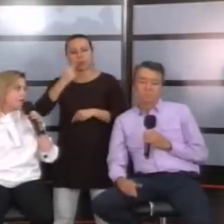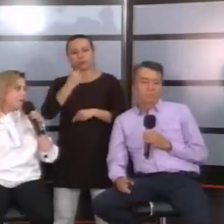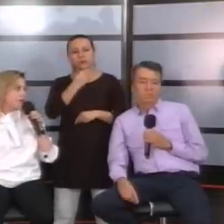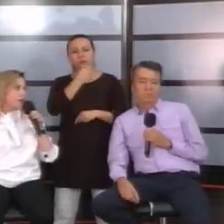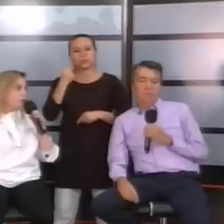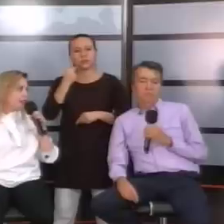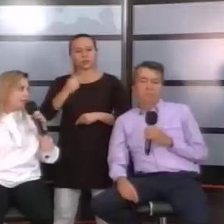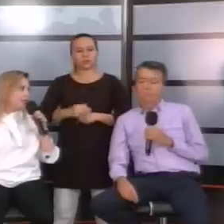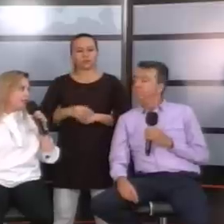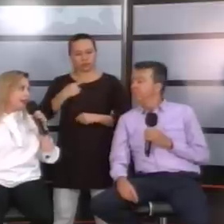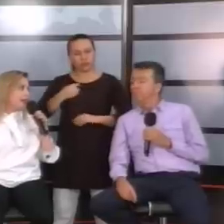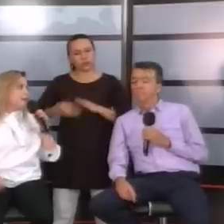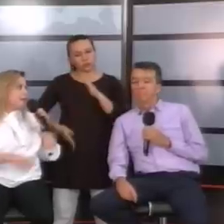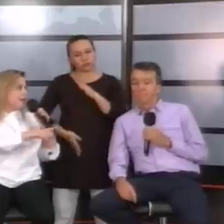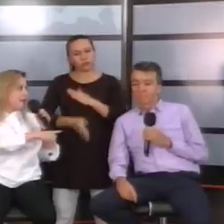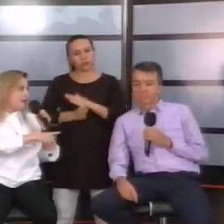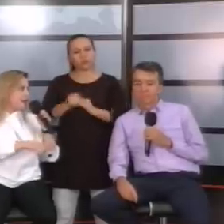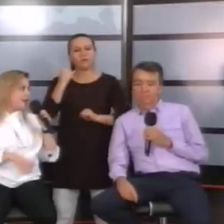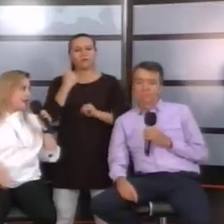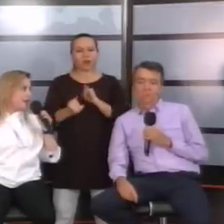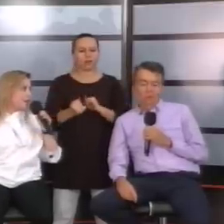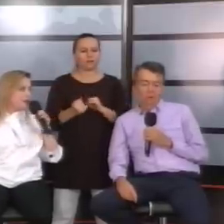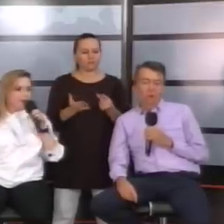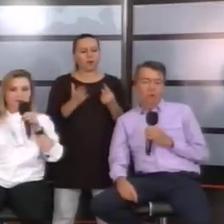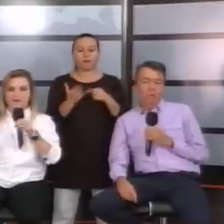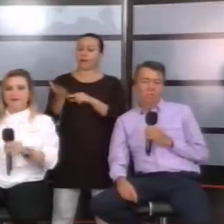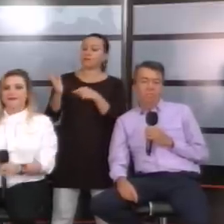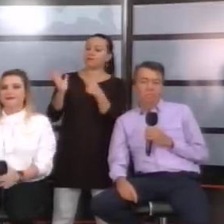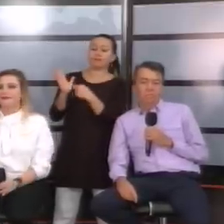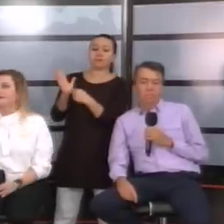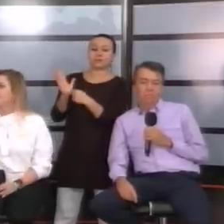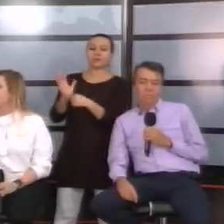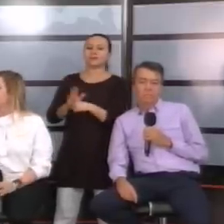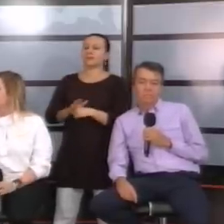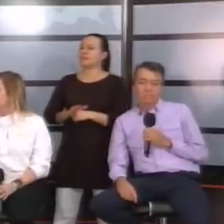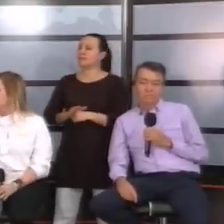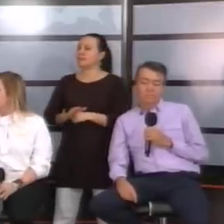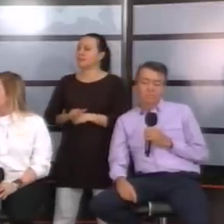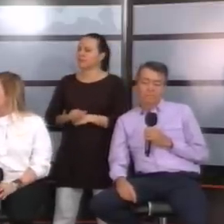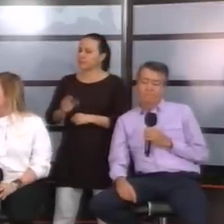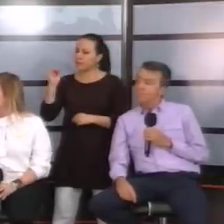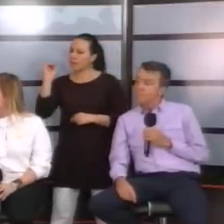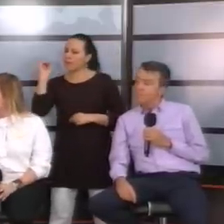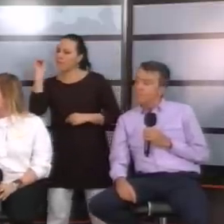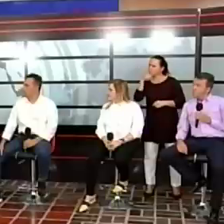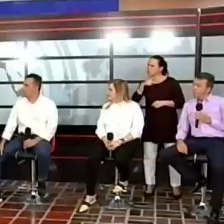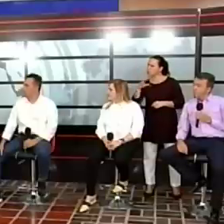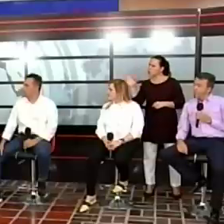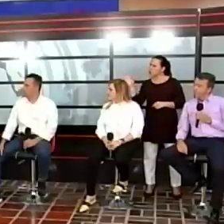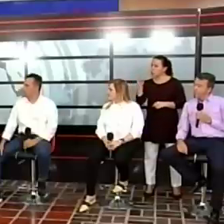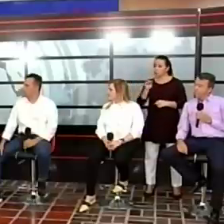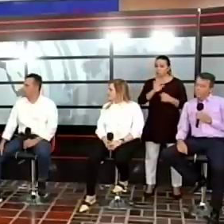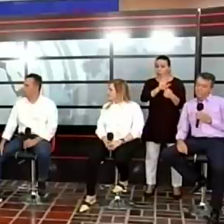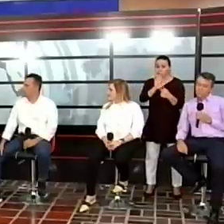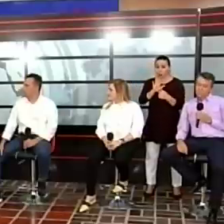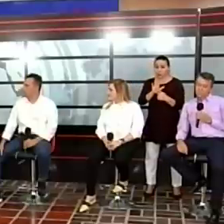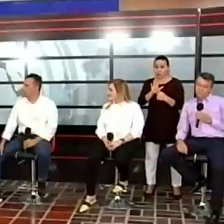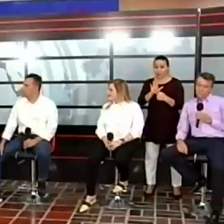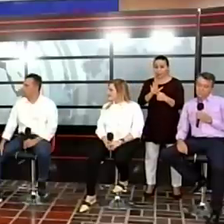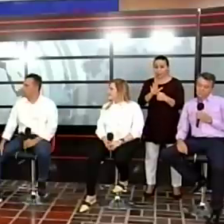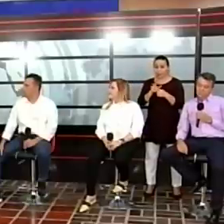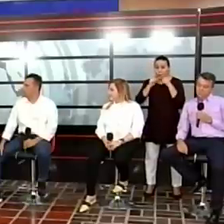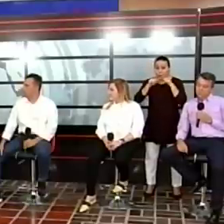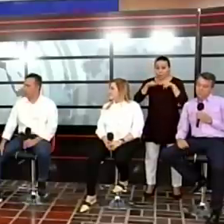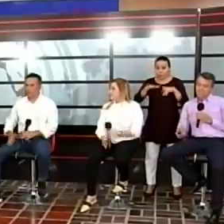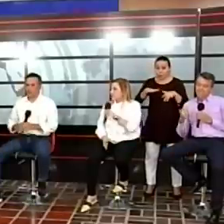compromiso y voy hasta el final. Me vas a ver en el tarjetón. Todos. Una pregunta, señora, para todos. ¿Estarían dispuestos a presentar la declaración de renta ante la opinión